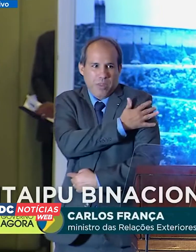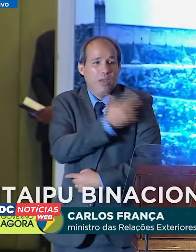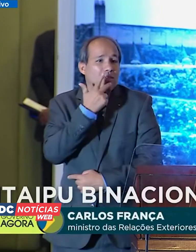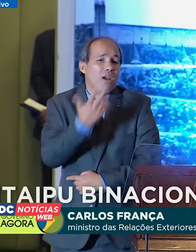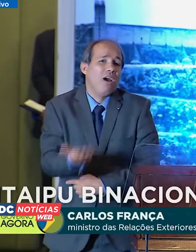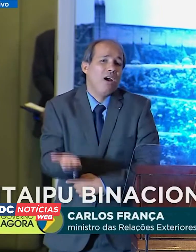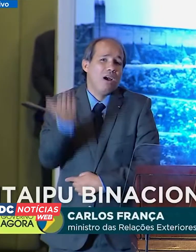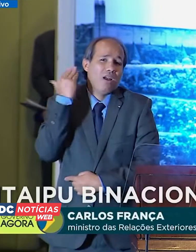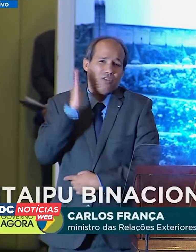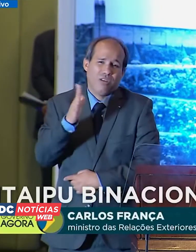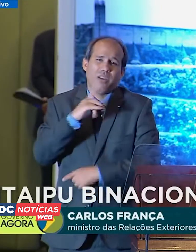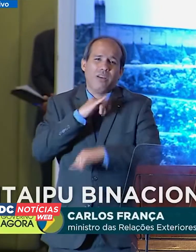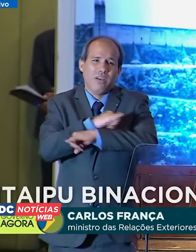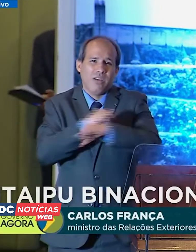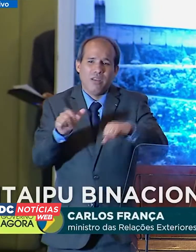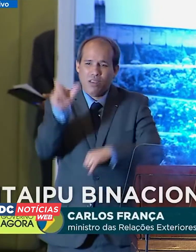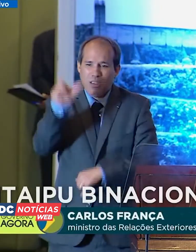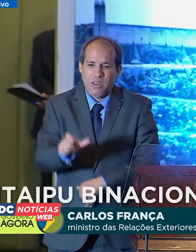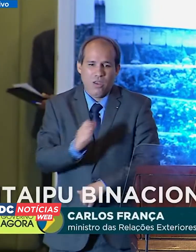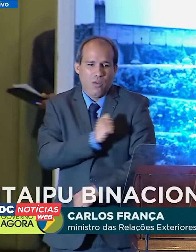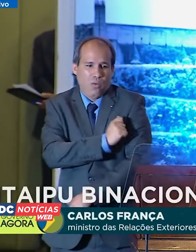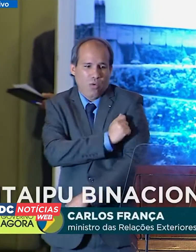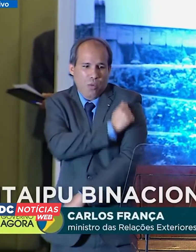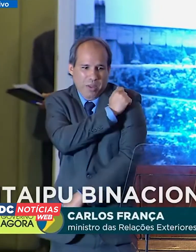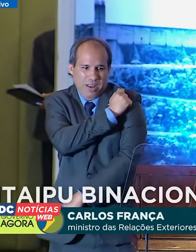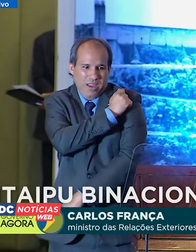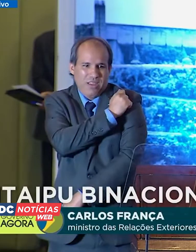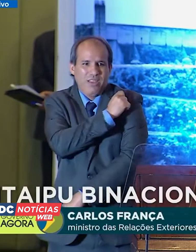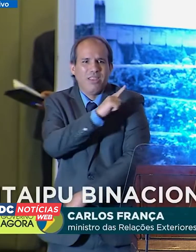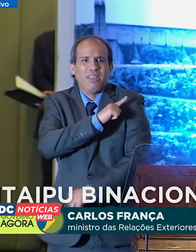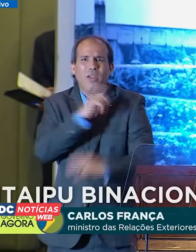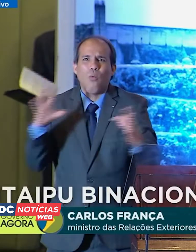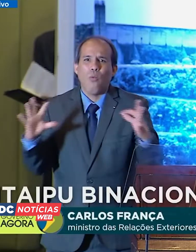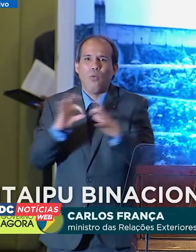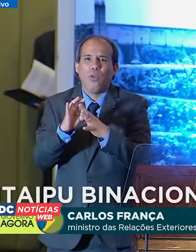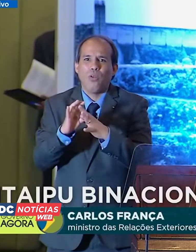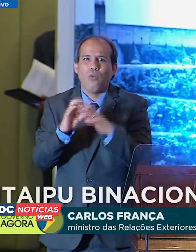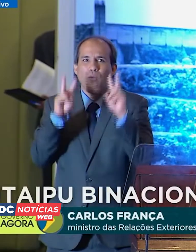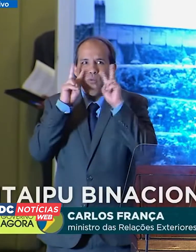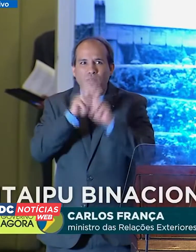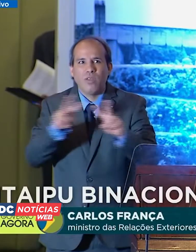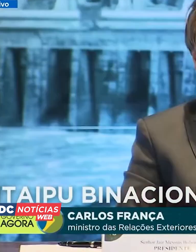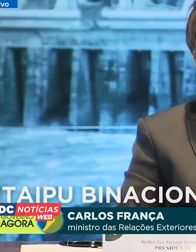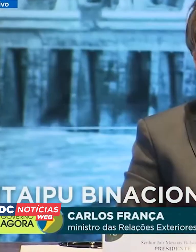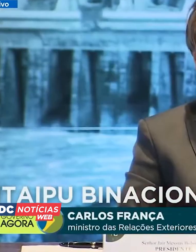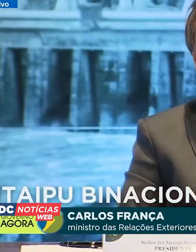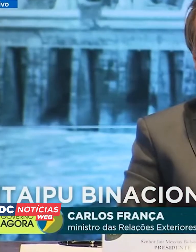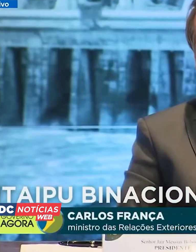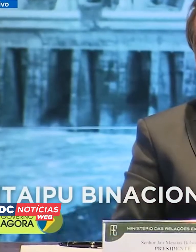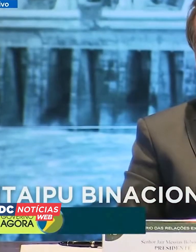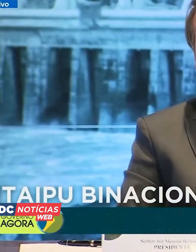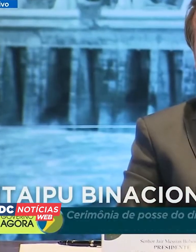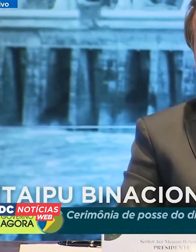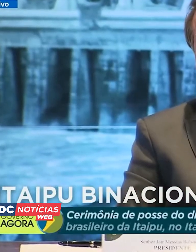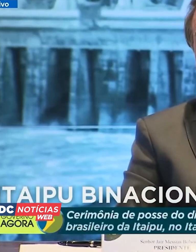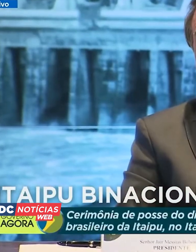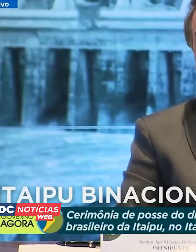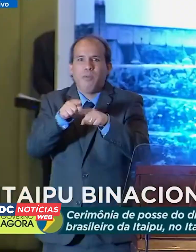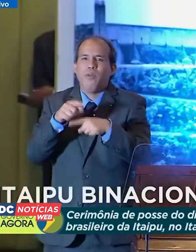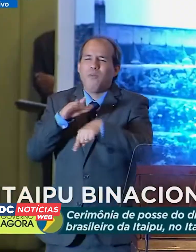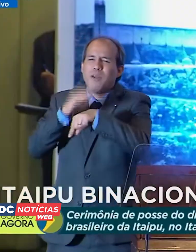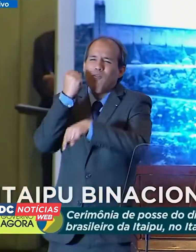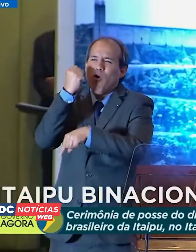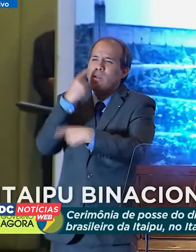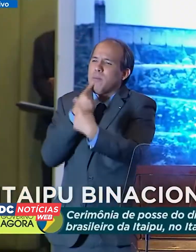outras ocasiões, o almirante Risden une uma visão moderna de administração à forte vocação para o